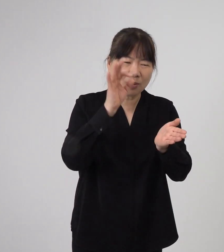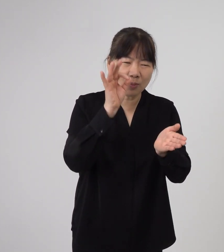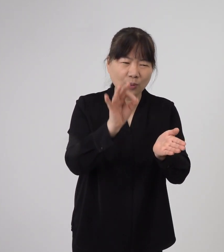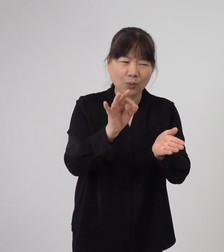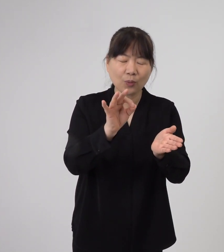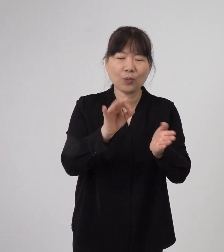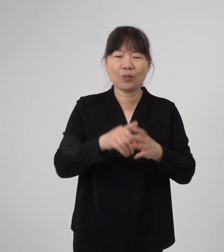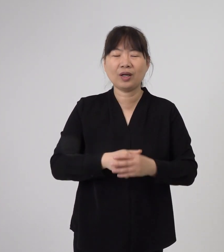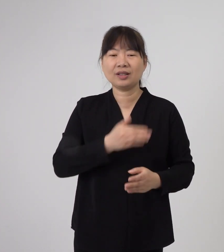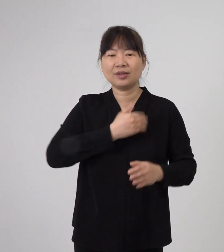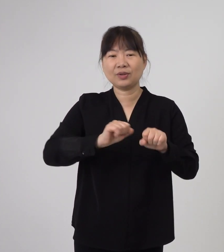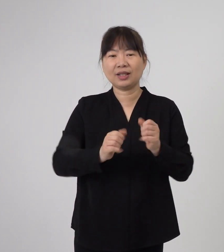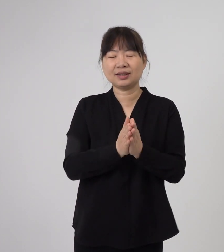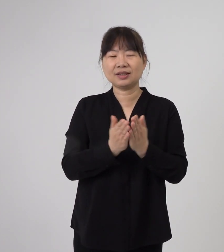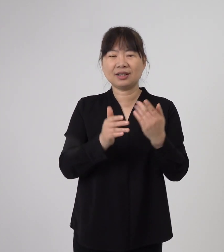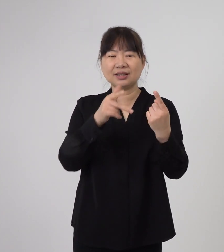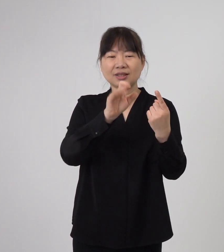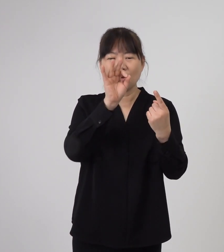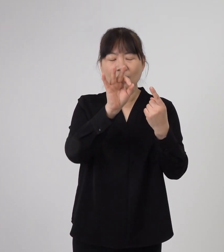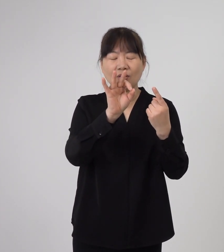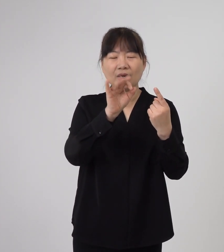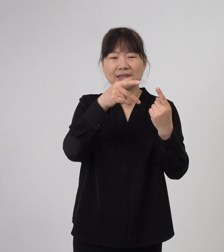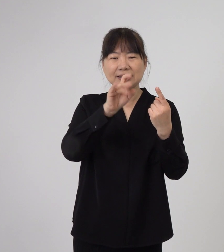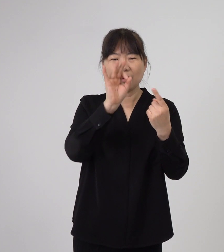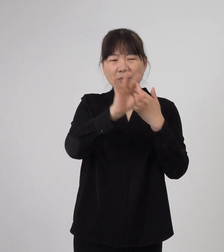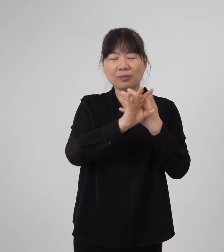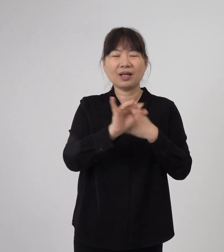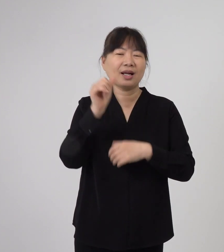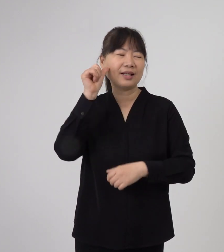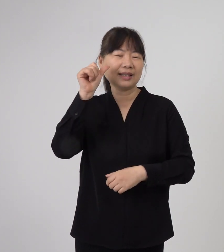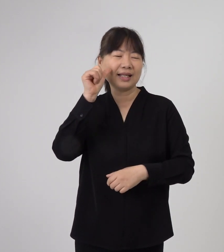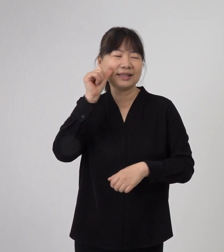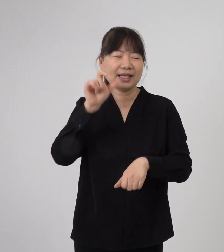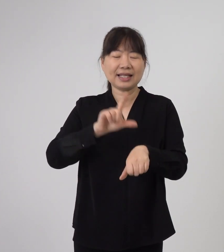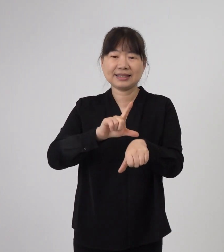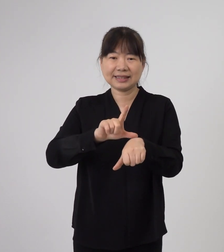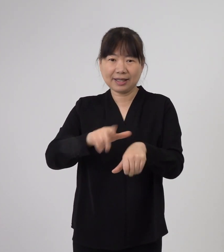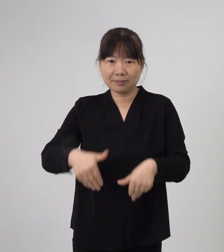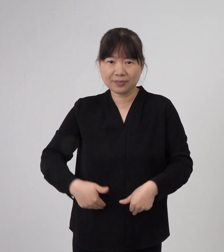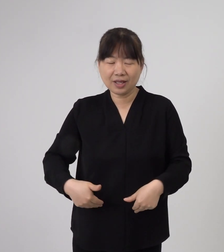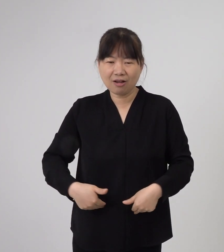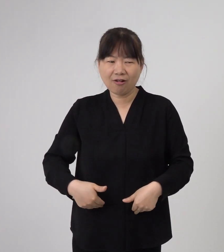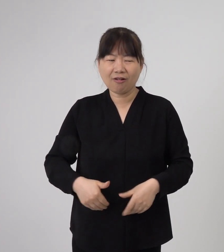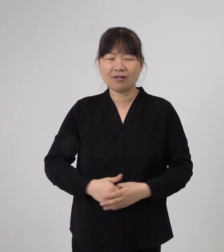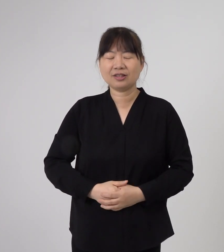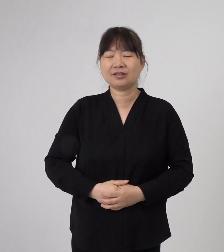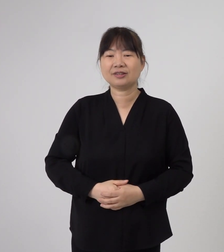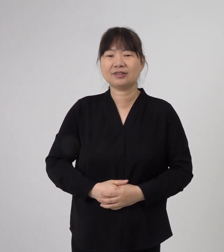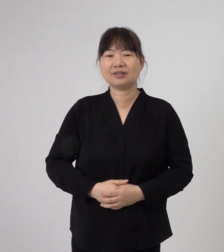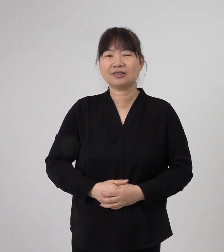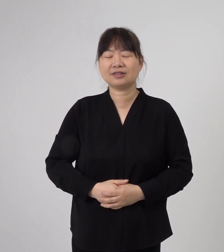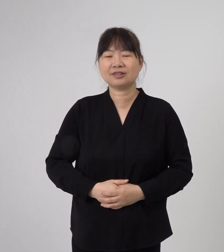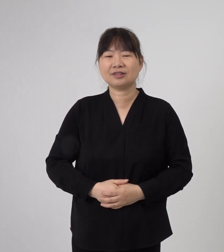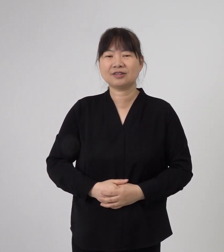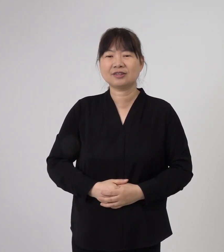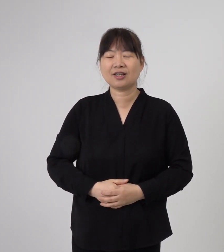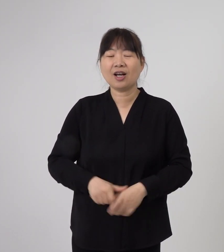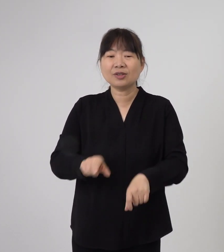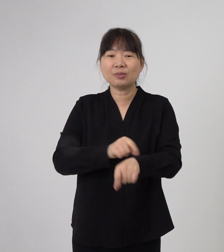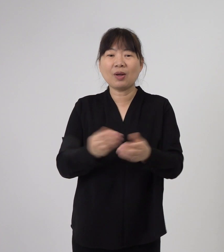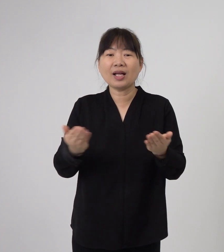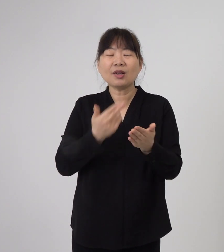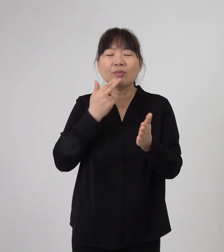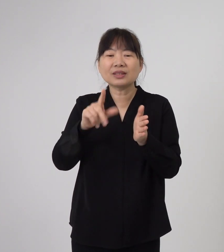역순으로 나오는데 닷새 걸려요. 이 정확하게 평범한 시기에는 닷새가